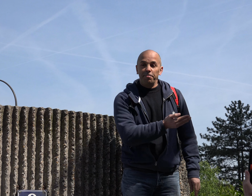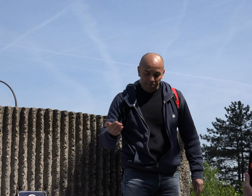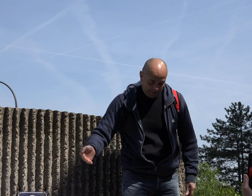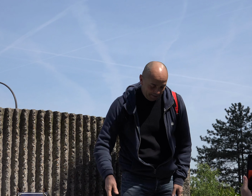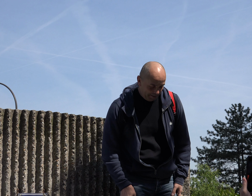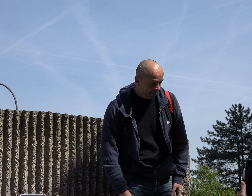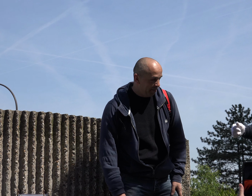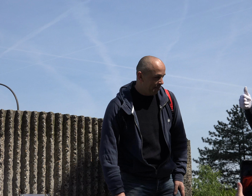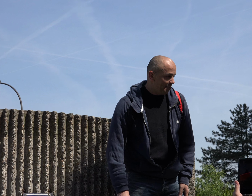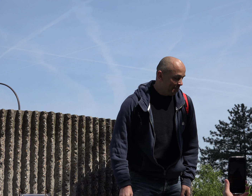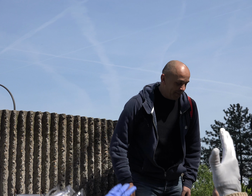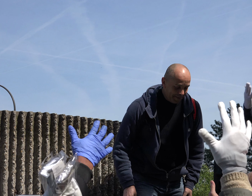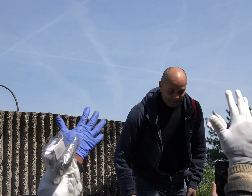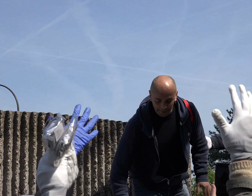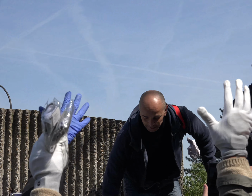Voilà, merci à tous.